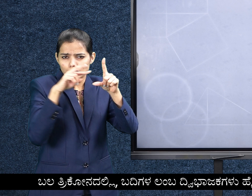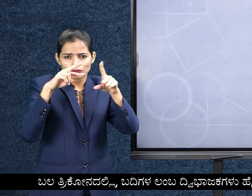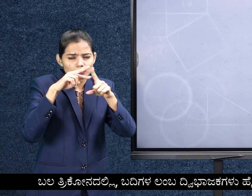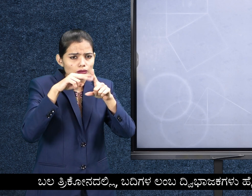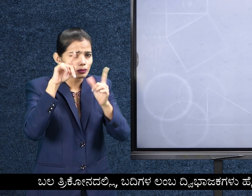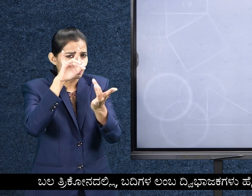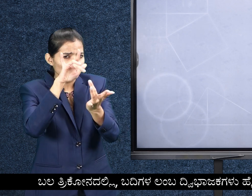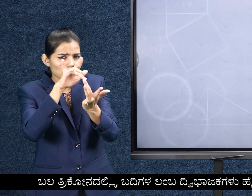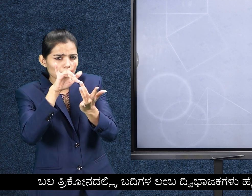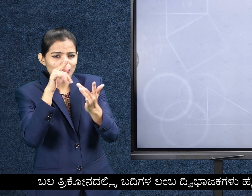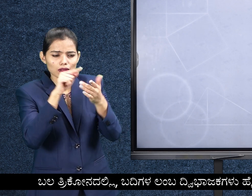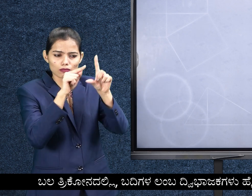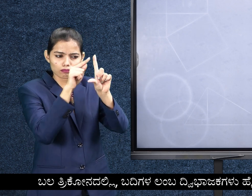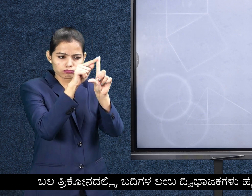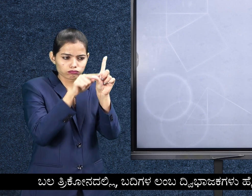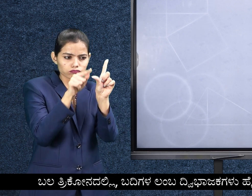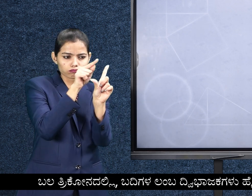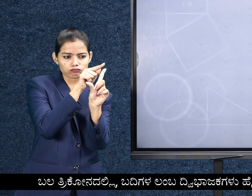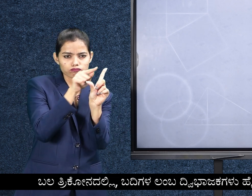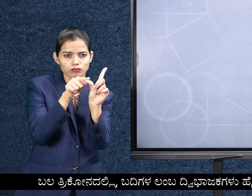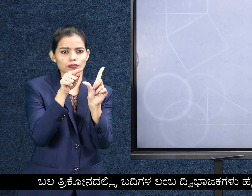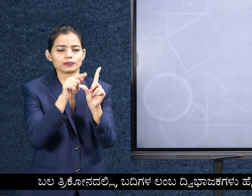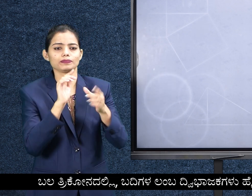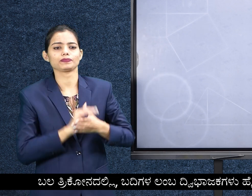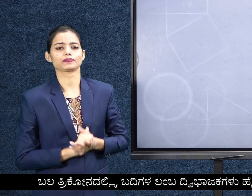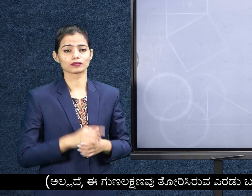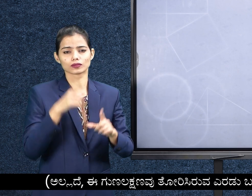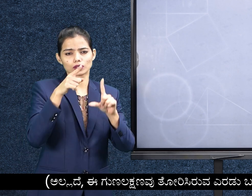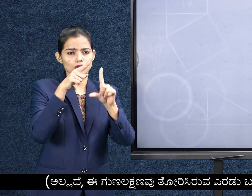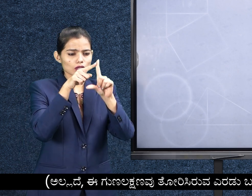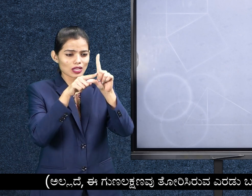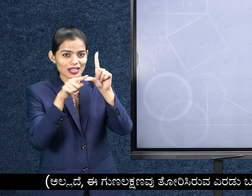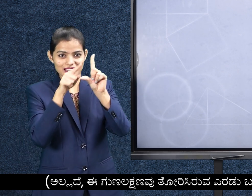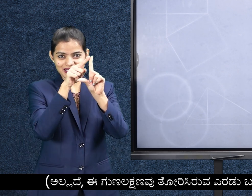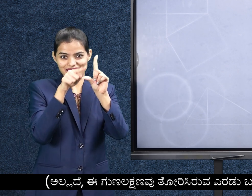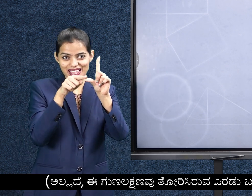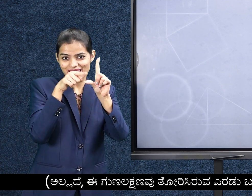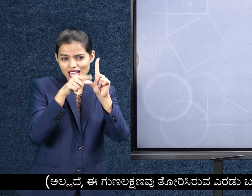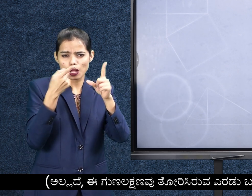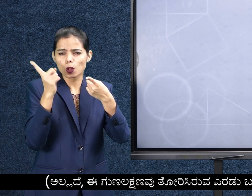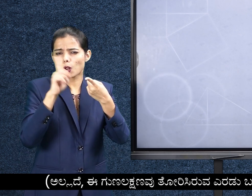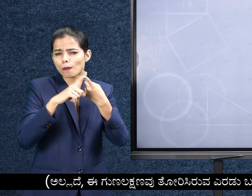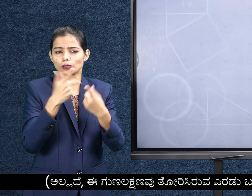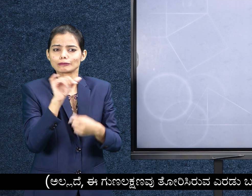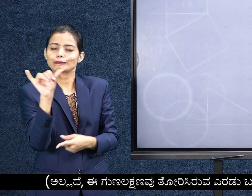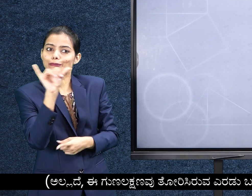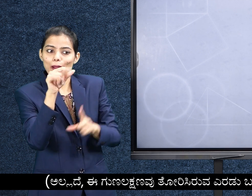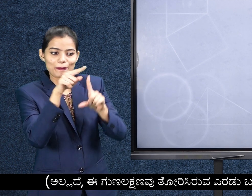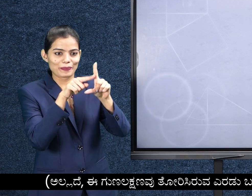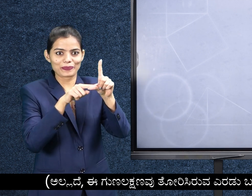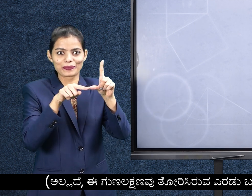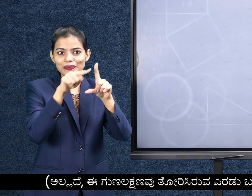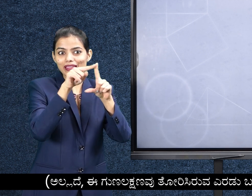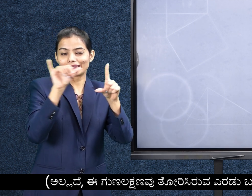ದ್ವಿಭಾಜಕಗಳು ಹೈಪೋಟೆನಸ್ ಮಧ್ಯಬಿಂದುವಿನಲ್ಲಿ ಛೇದಿಸುತ್ತದೆ. ಅಲ್ಲದೆ ಈ ಗುಣಲಕ್ಷಣವು ತೋರಿಸಿರುವ ಎರಡು ಬಣ್ಣದ ತ್ರಿಕೋನಗಳ